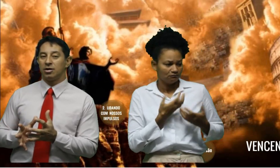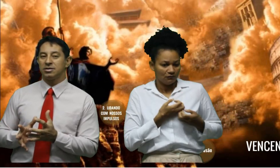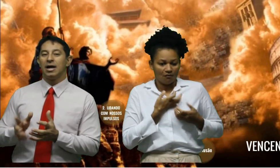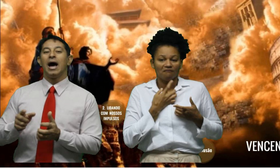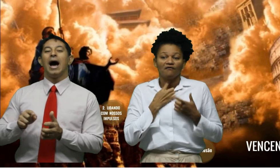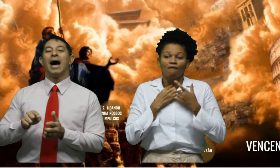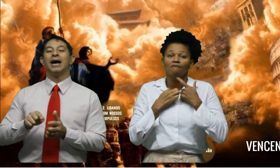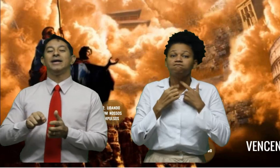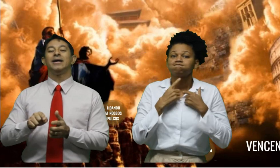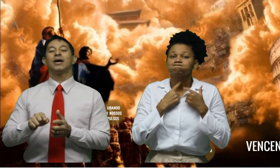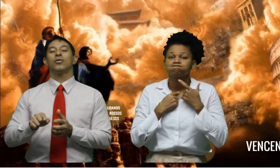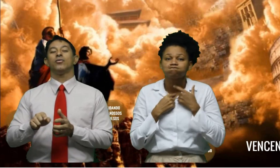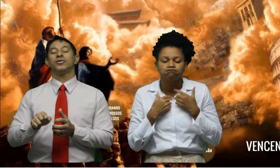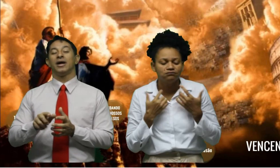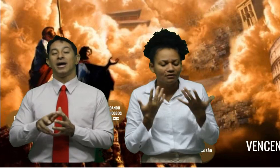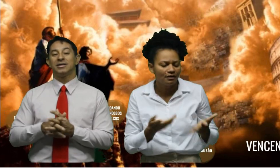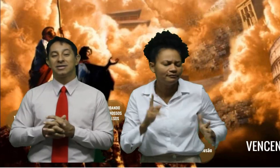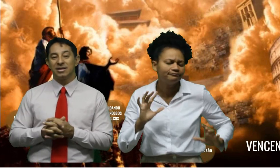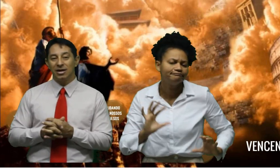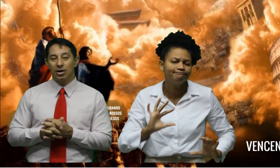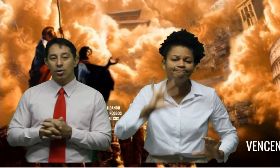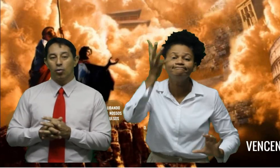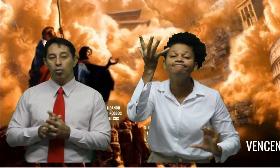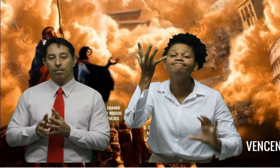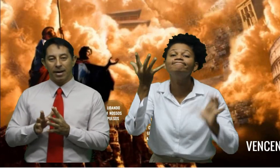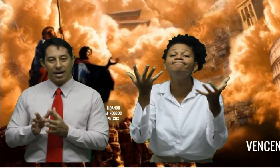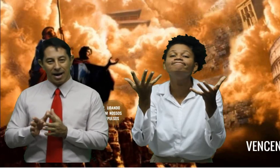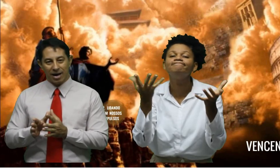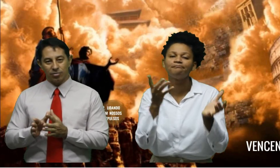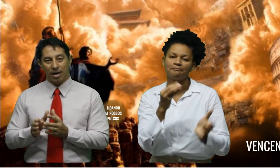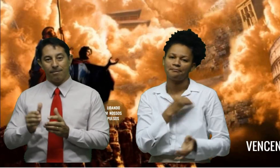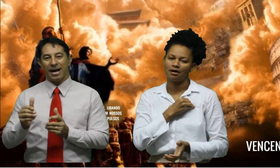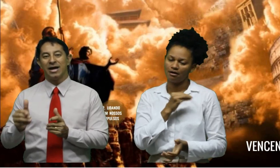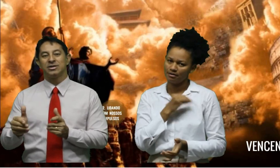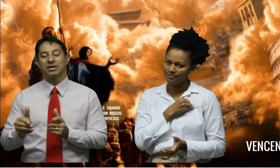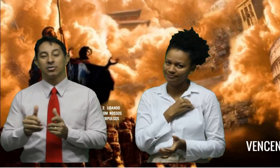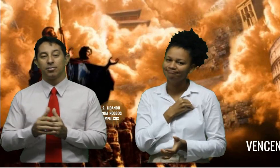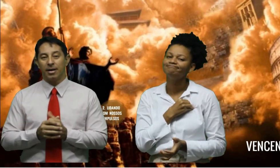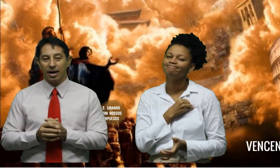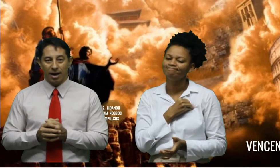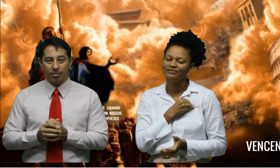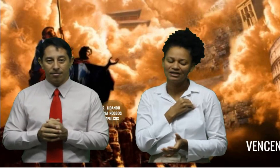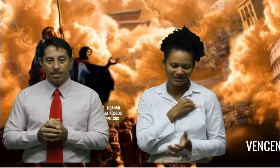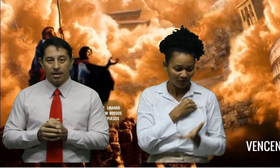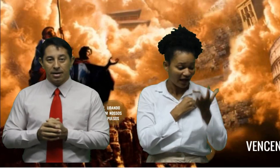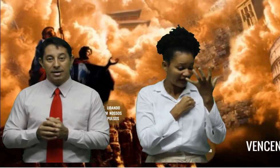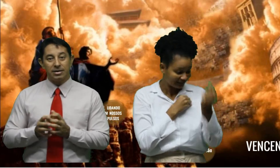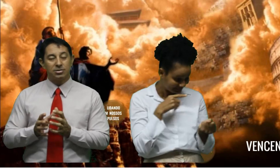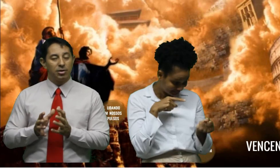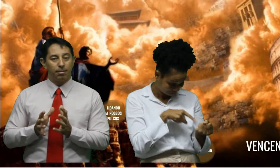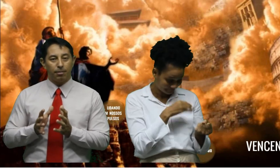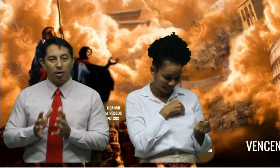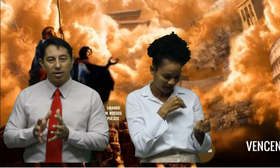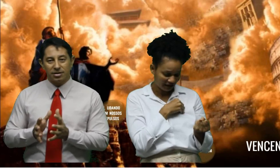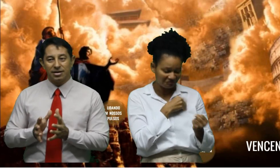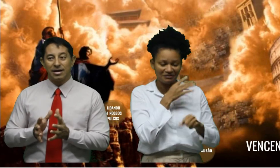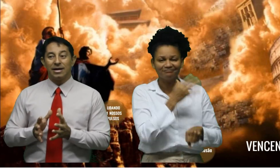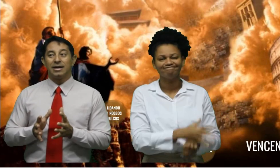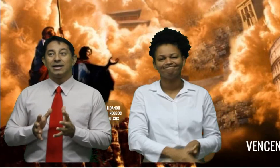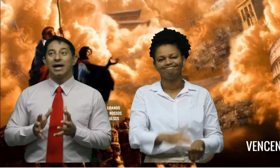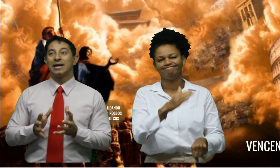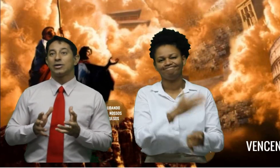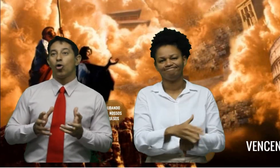de nós, aí acontece o pecado, a prática do pecado. E isso não